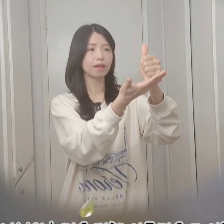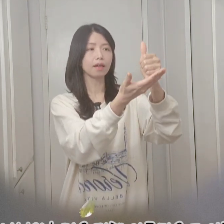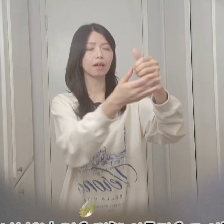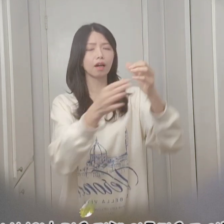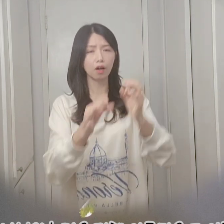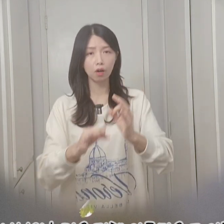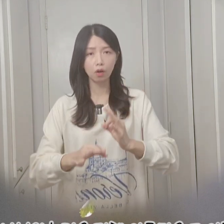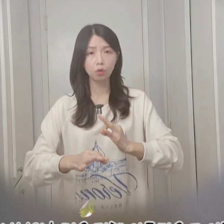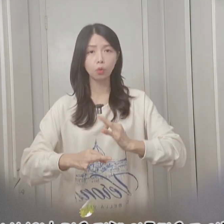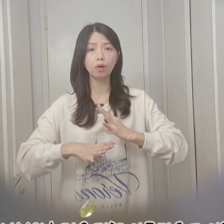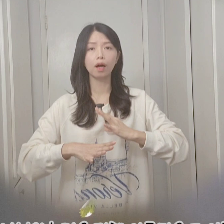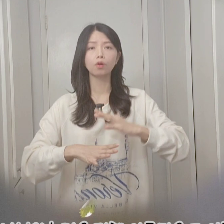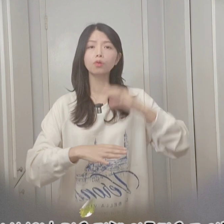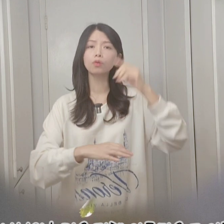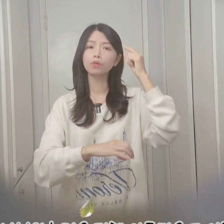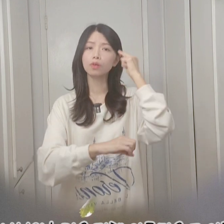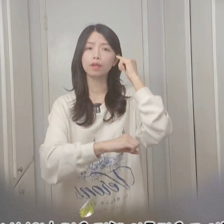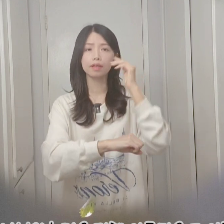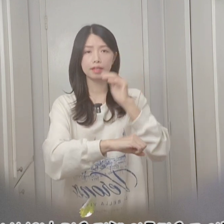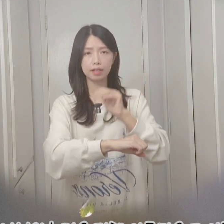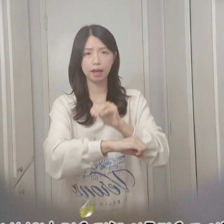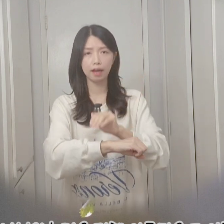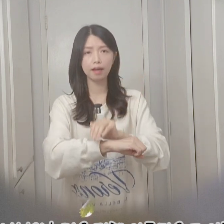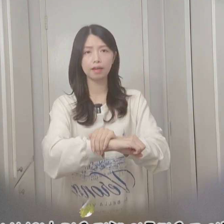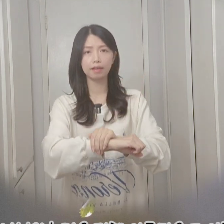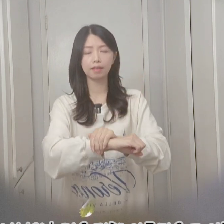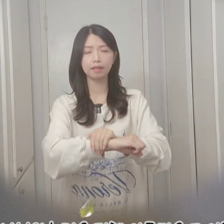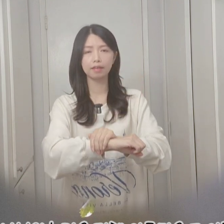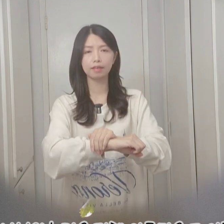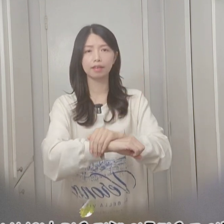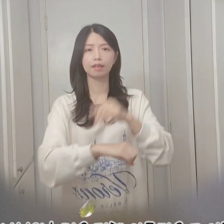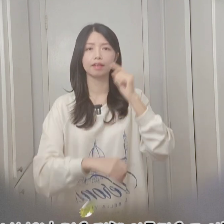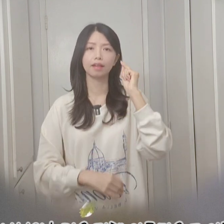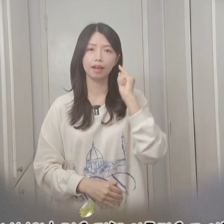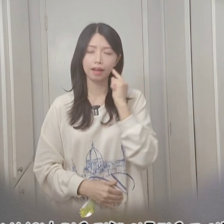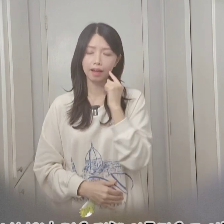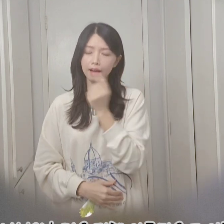하나님의 놀라운